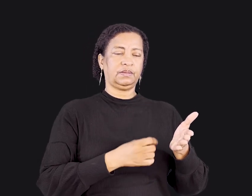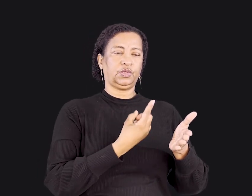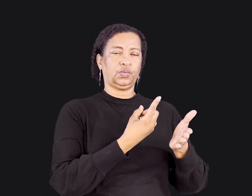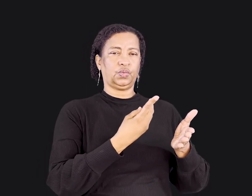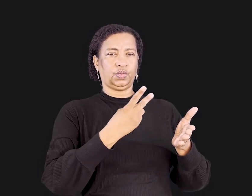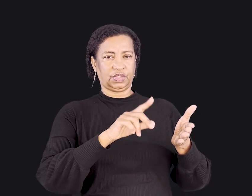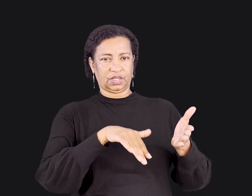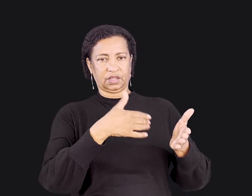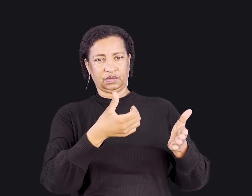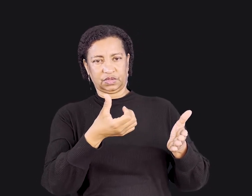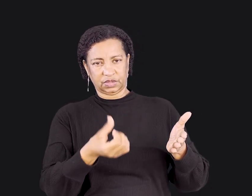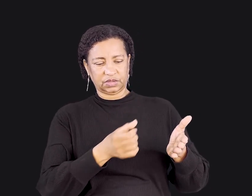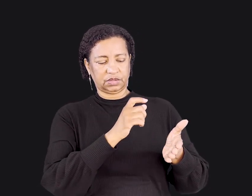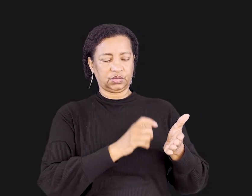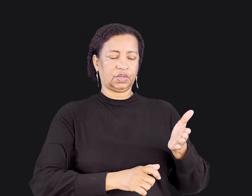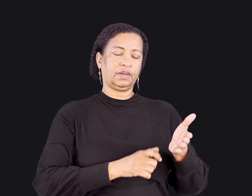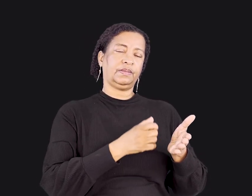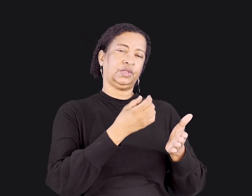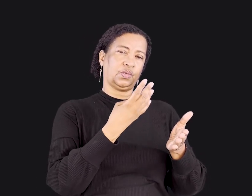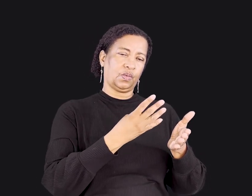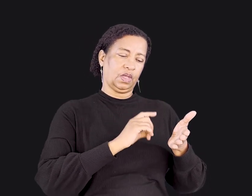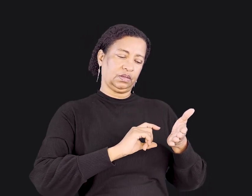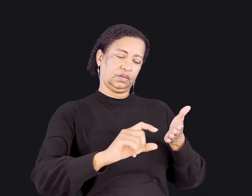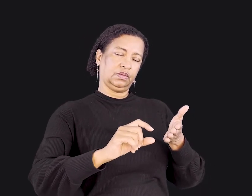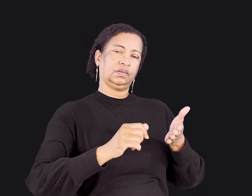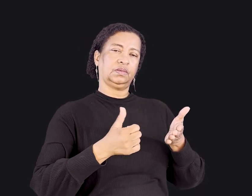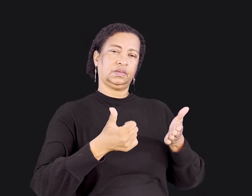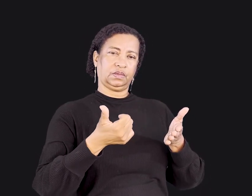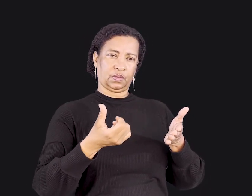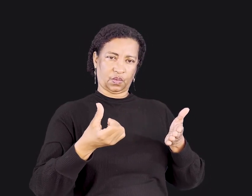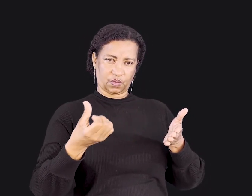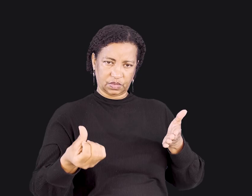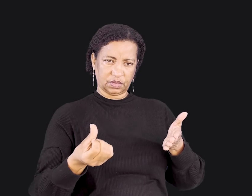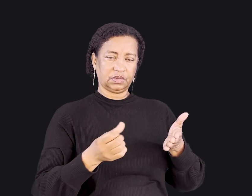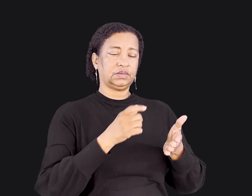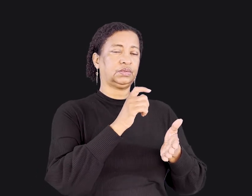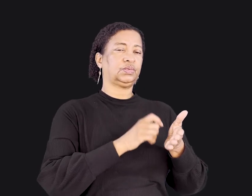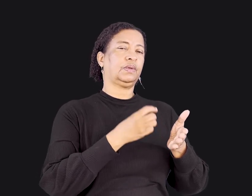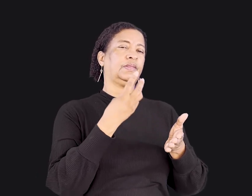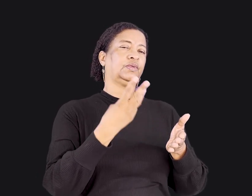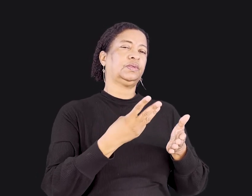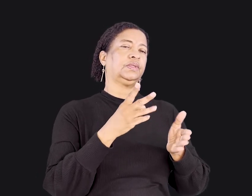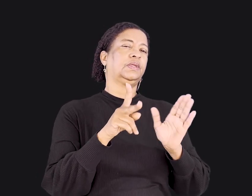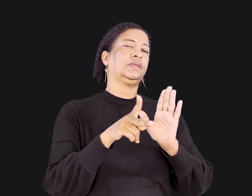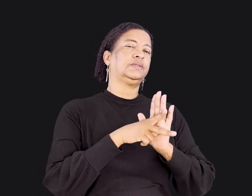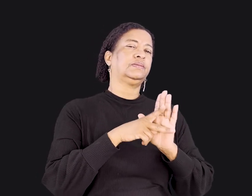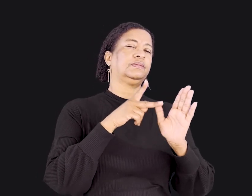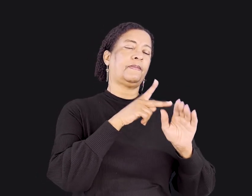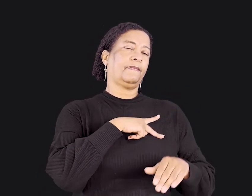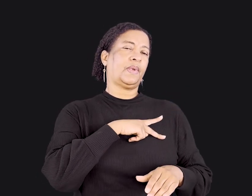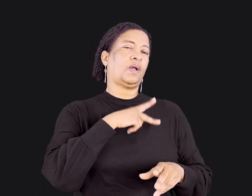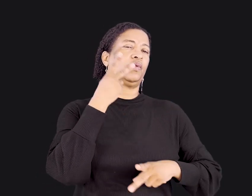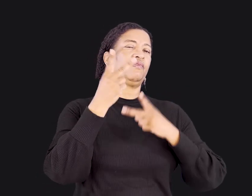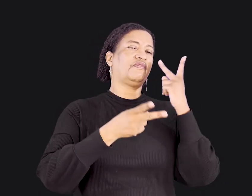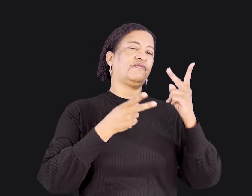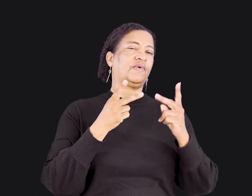4, nos quais Paulo nos traz certos ensinamentos sobre a igreja. No capítulo 3, Paulo fala sobre um dos maiores mistérios